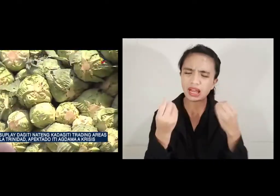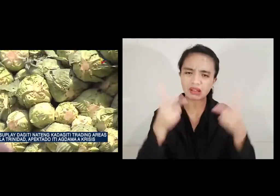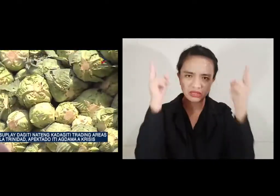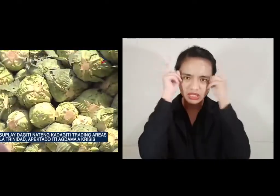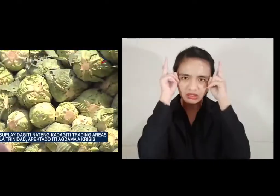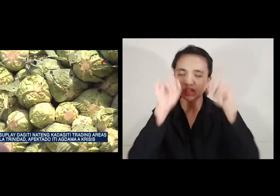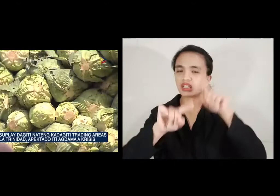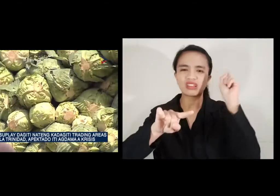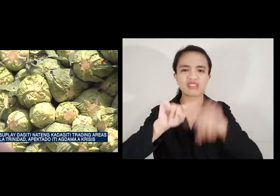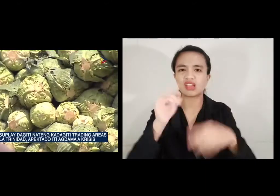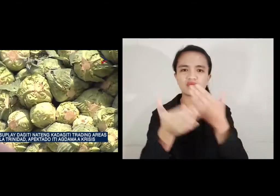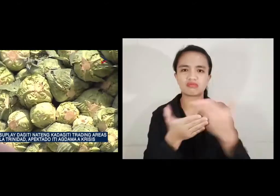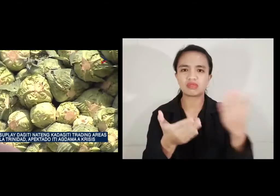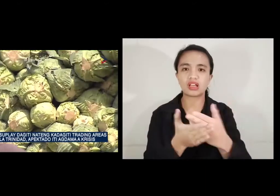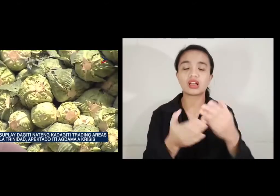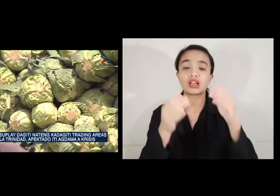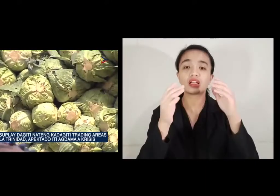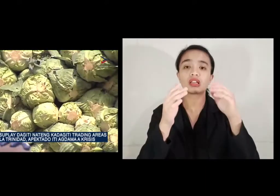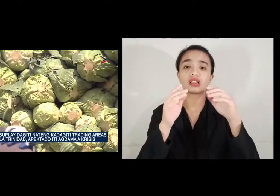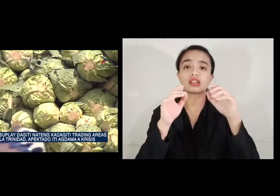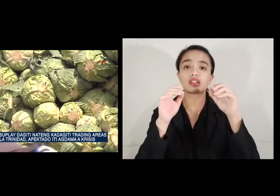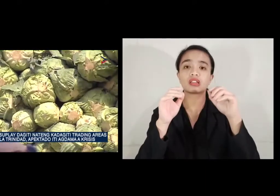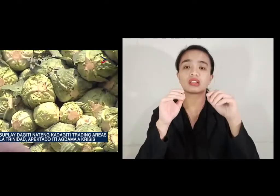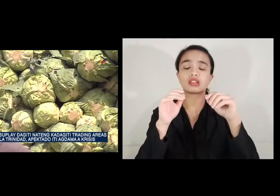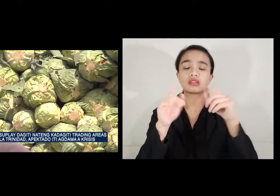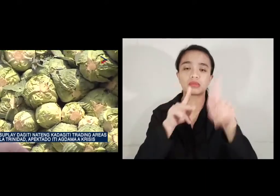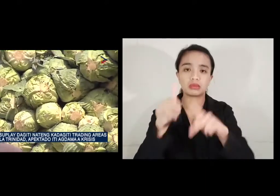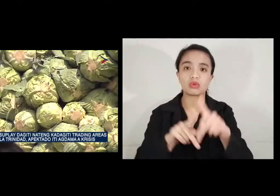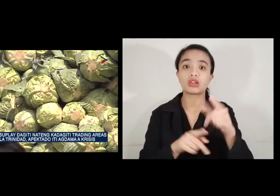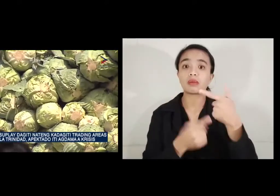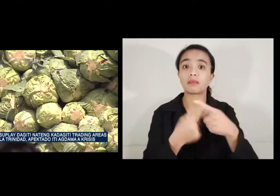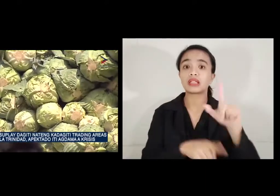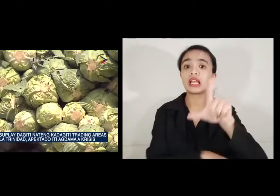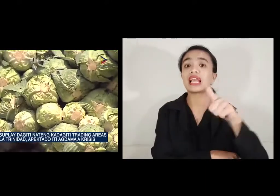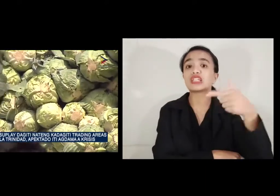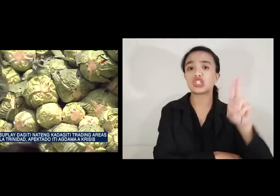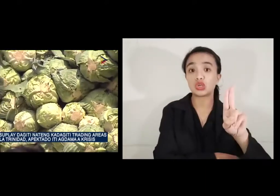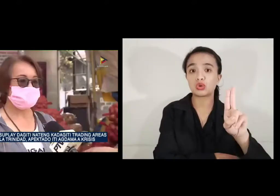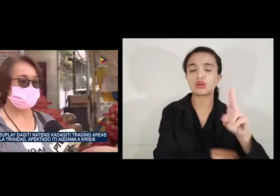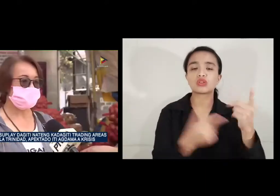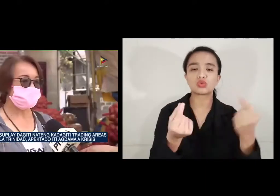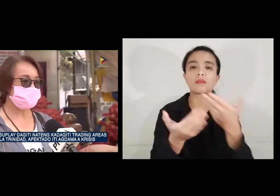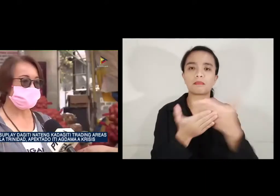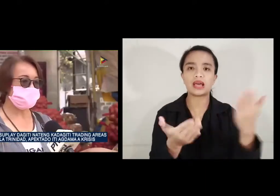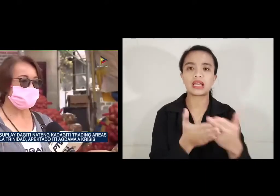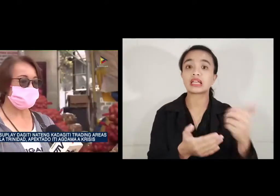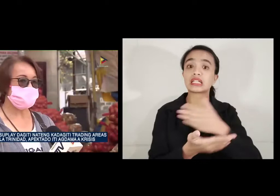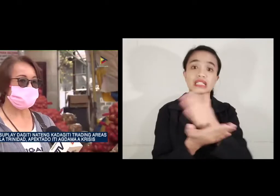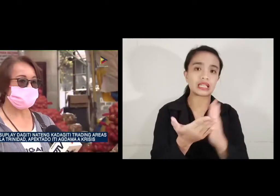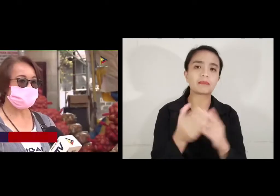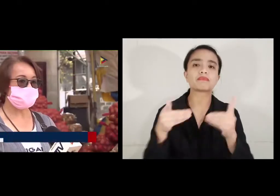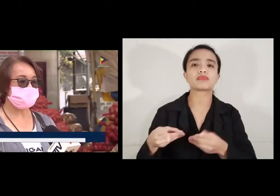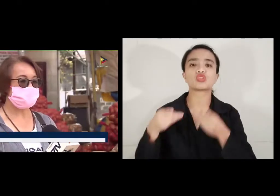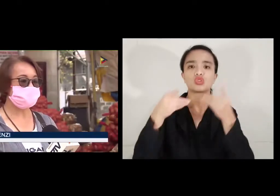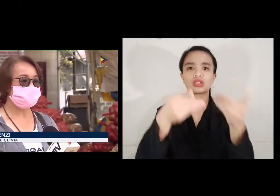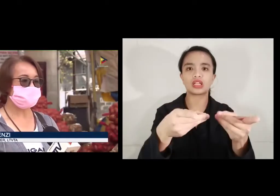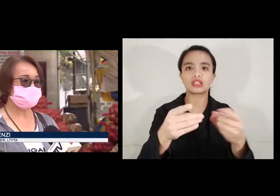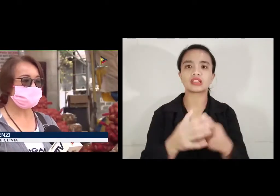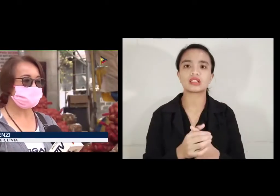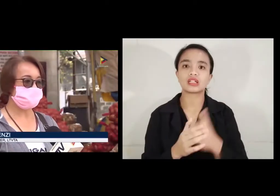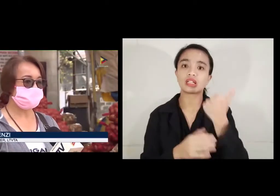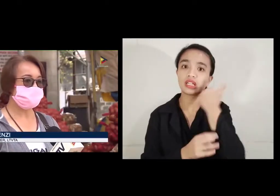kabailan agatangen dagiti LGU dagiti dadduma isot gapuna a maidunar laengen. Ada piman dagiti dadduma ada